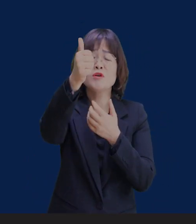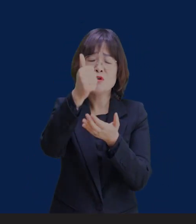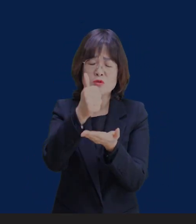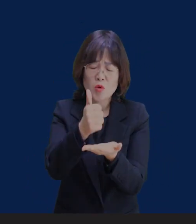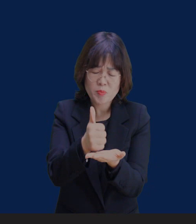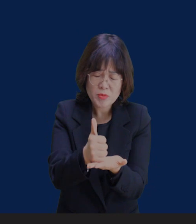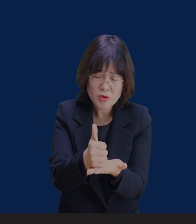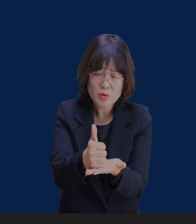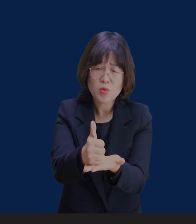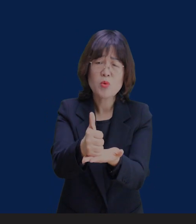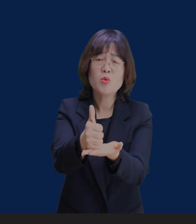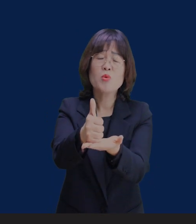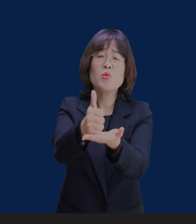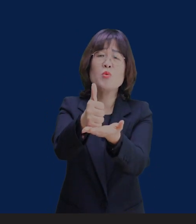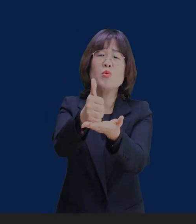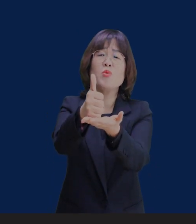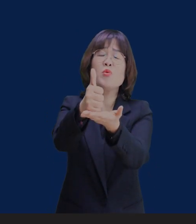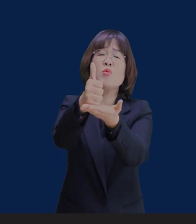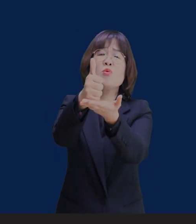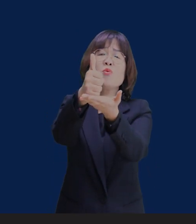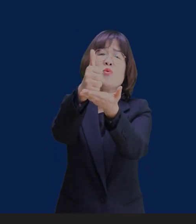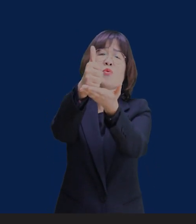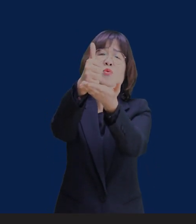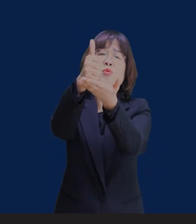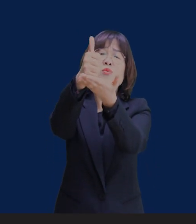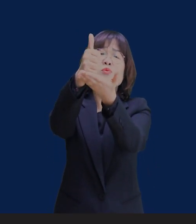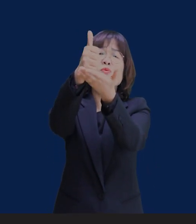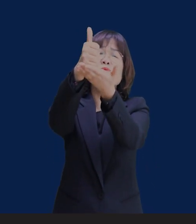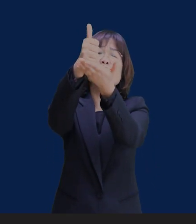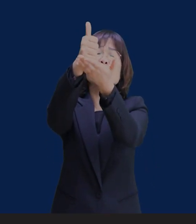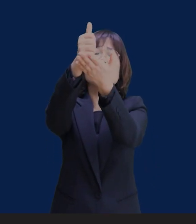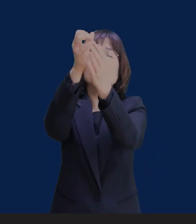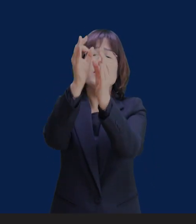내가 주를 높이고